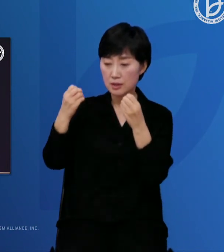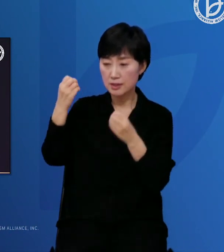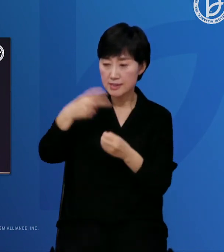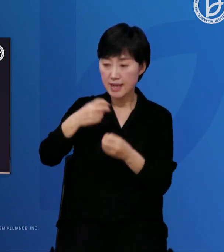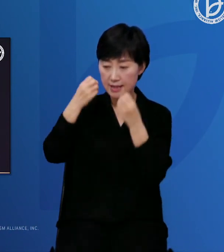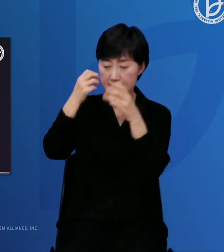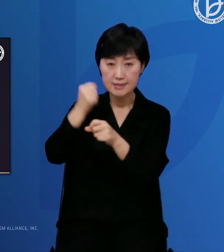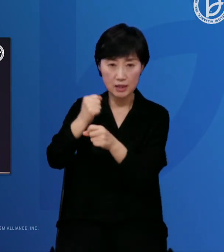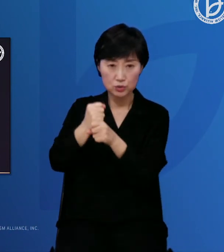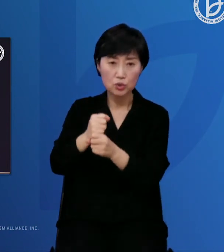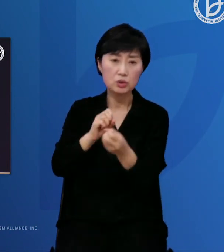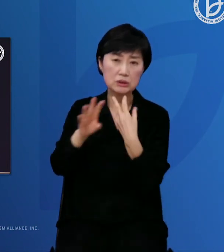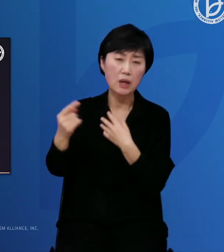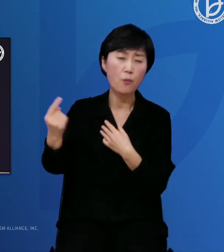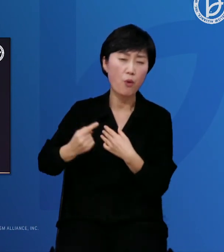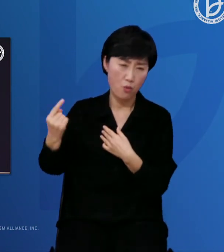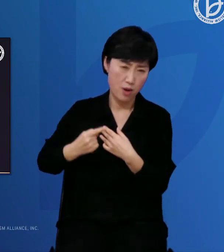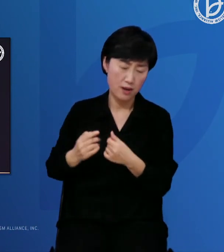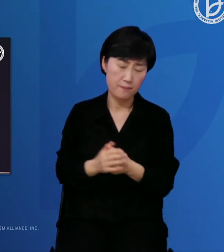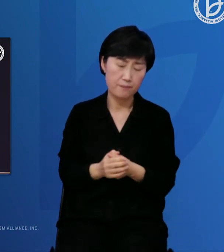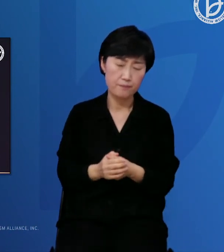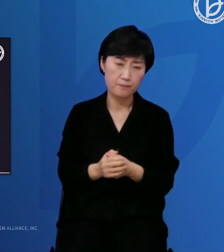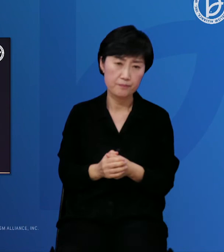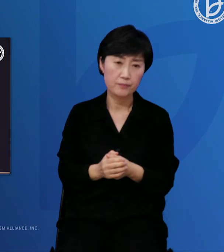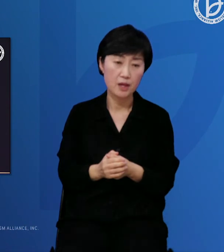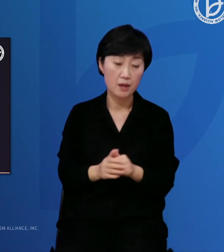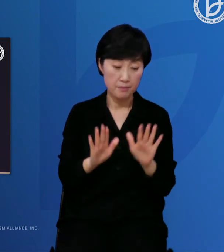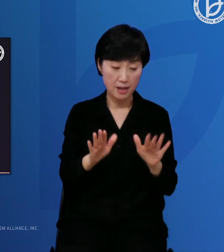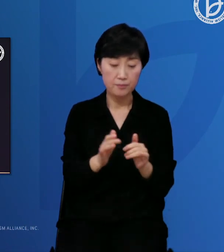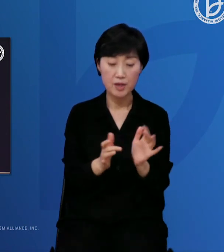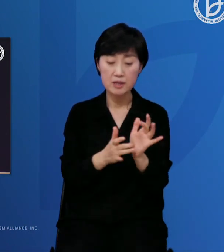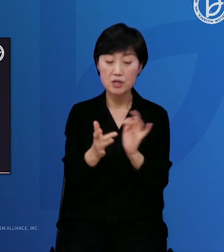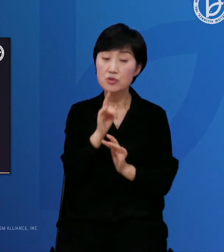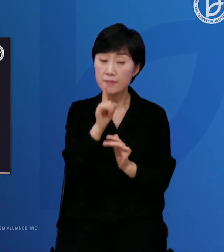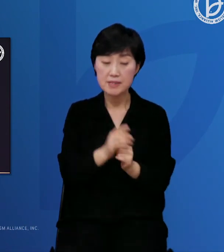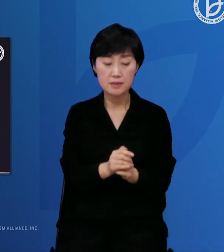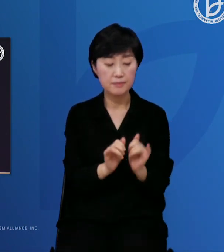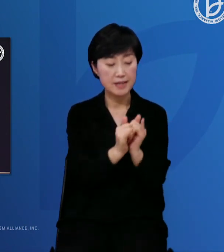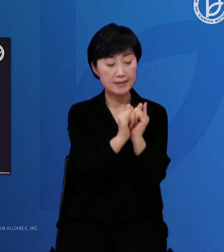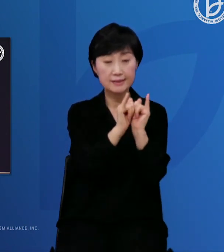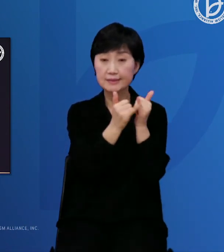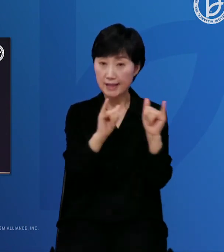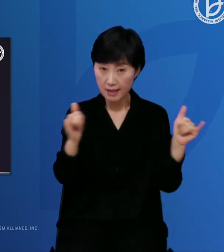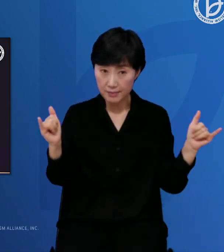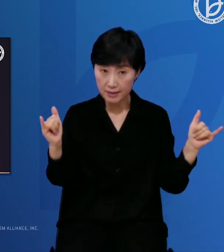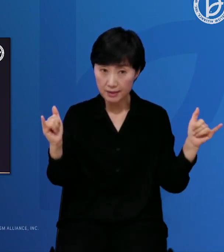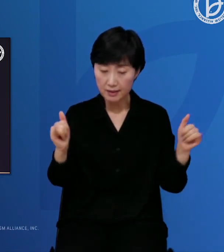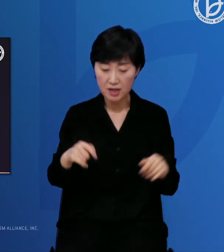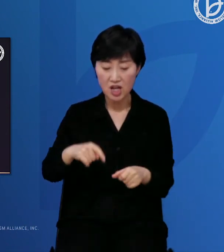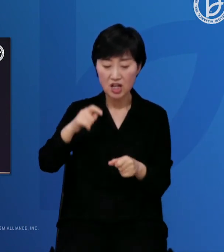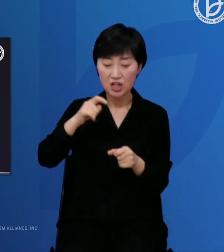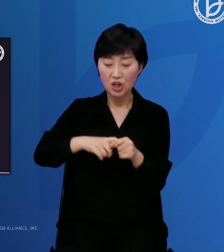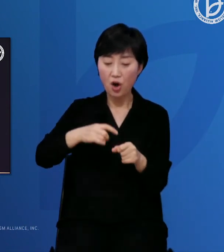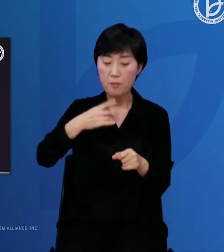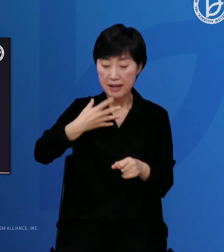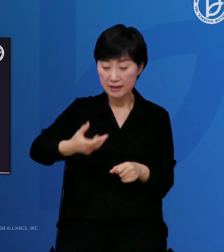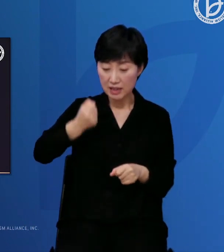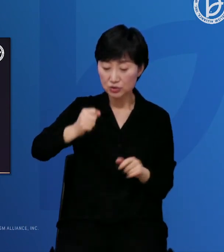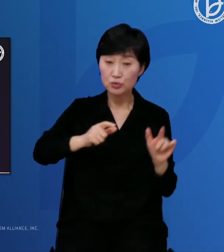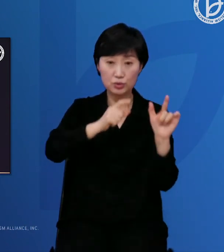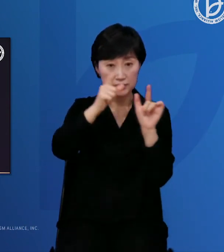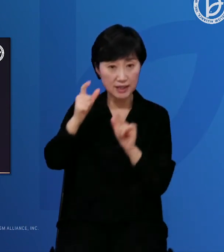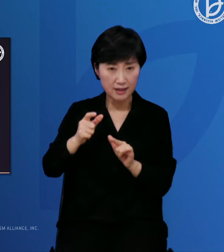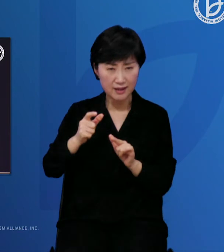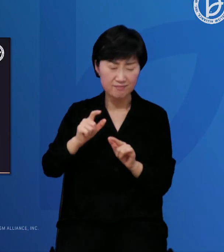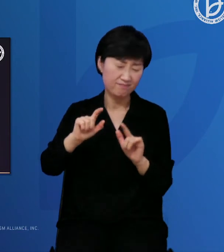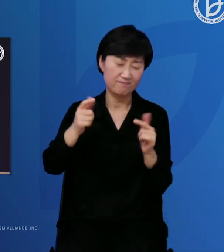and recreation. 자, 사람이 떡으로만 살 것이 아니고 하나님의 말씀으로 살 것이니라. Man